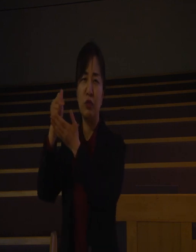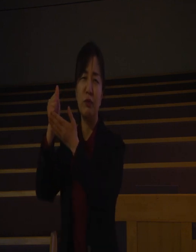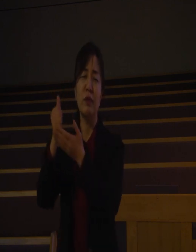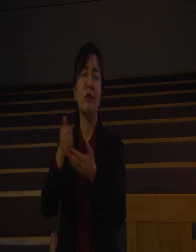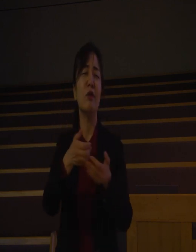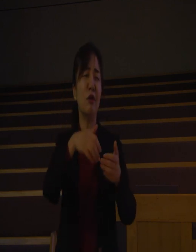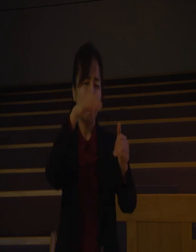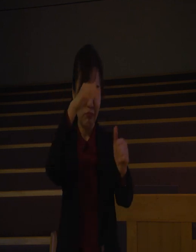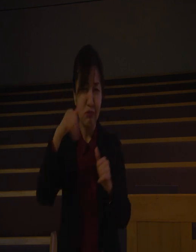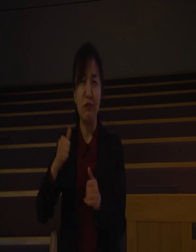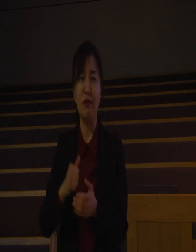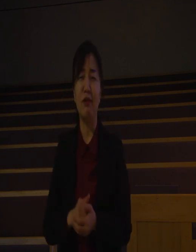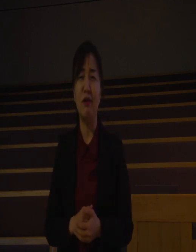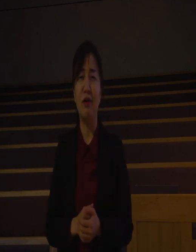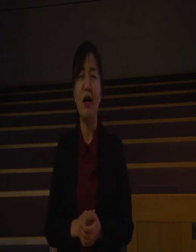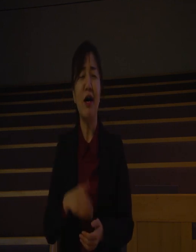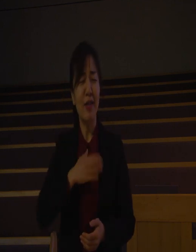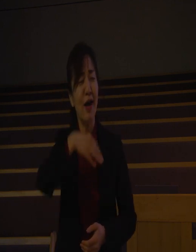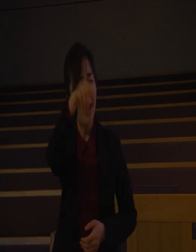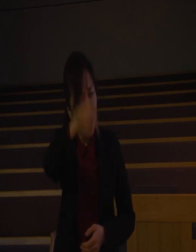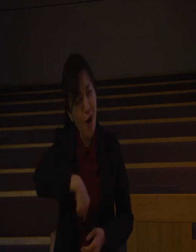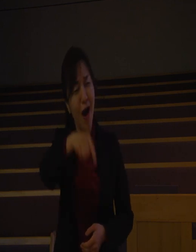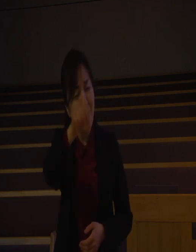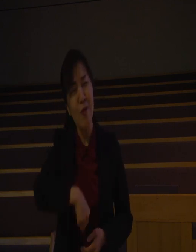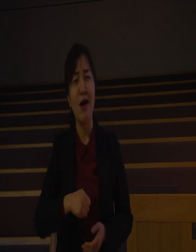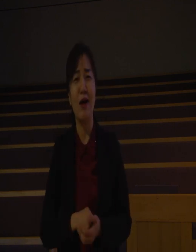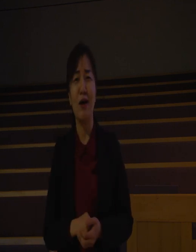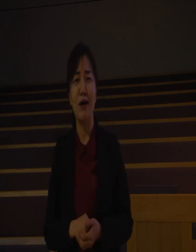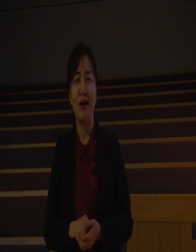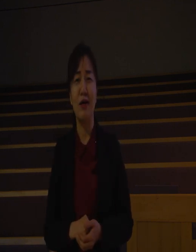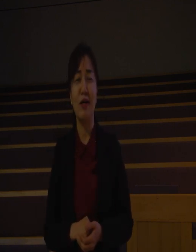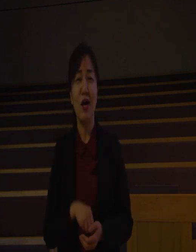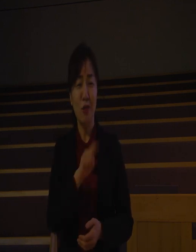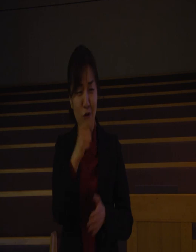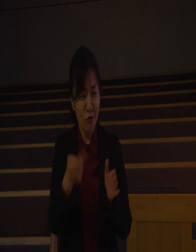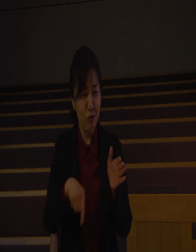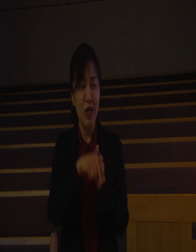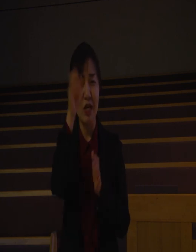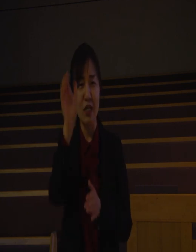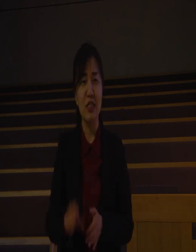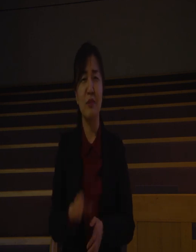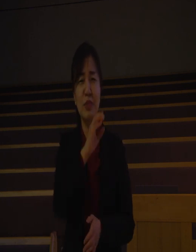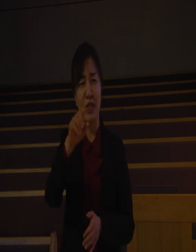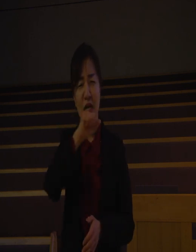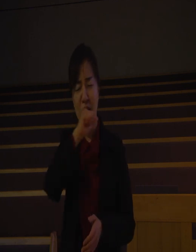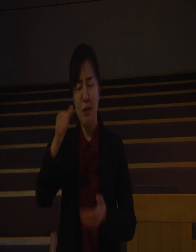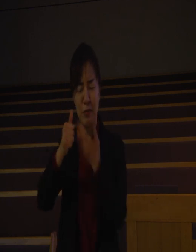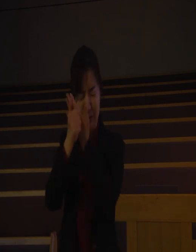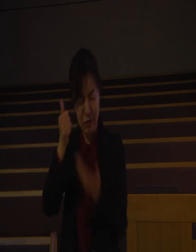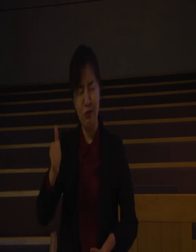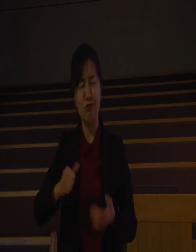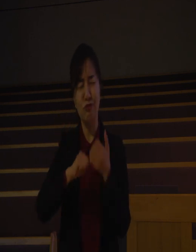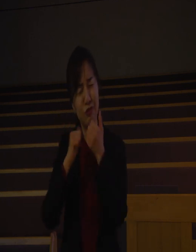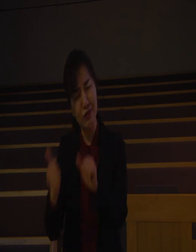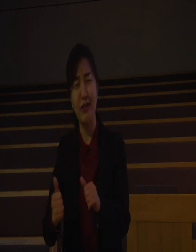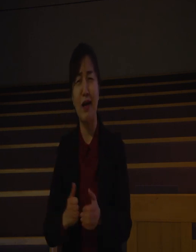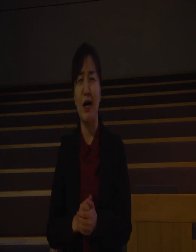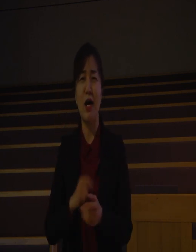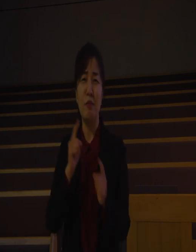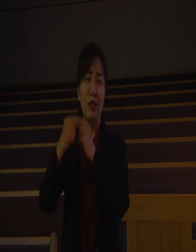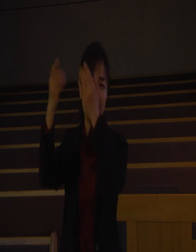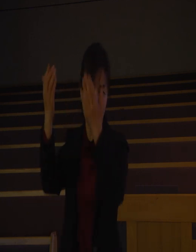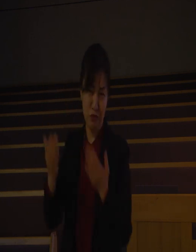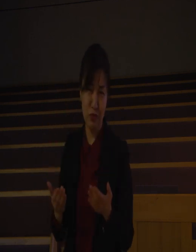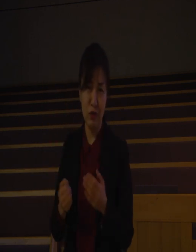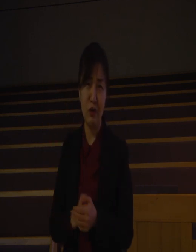시간 초청하십니다. 나에게로 나오라고 초청하고 계십니다. 내가 너를 위하여 십자가에서 피 흘렸다고 말씀하십니다. 여러분,